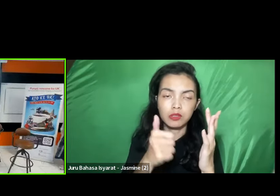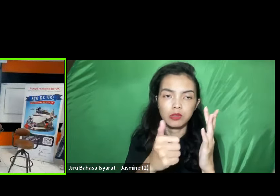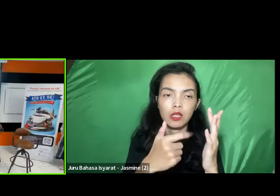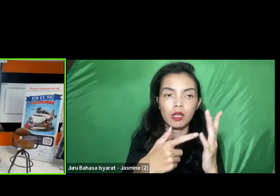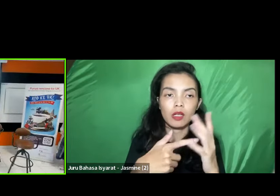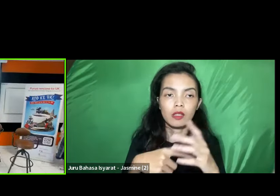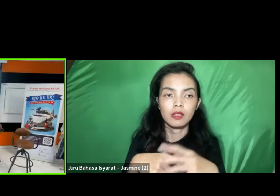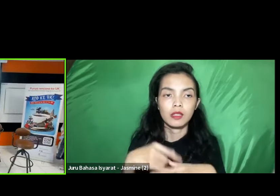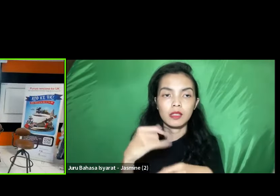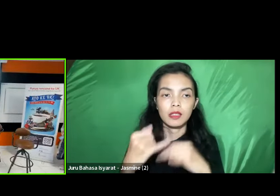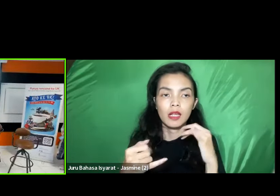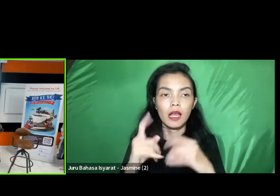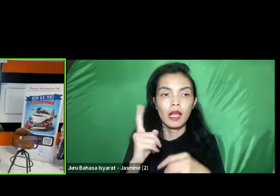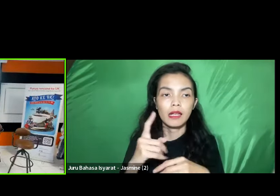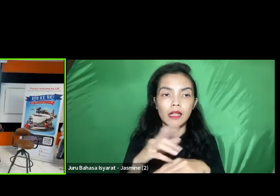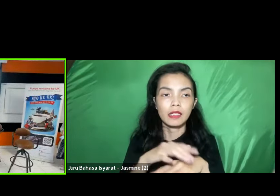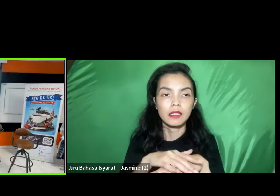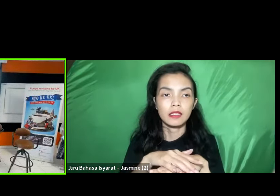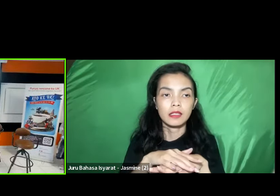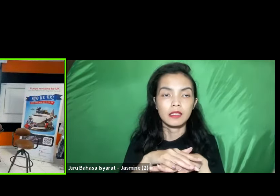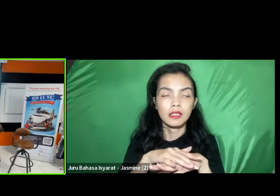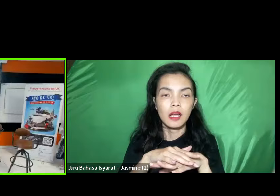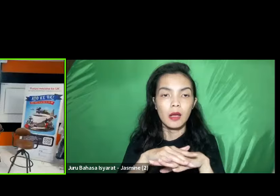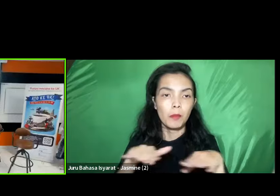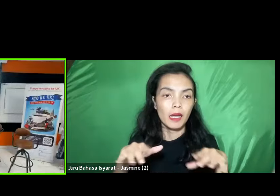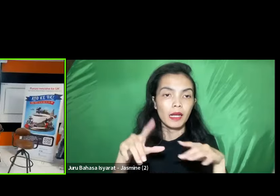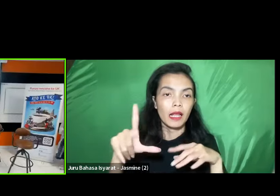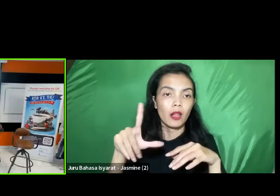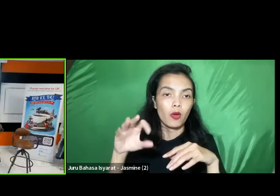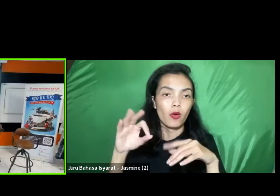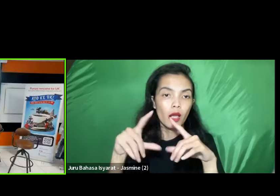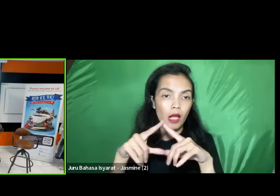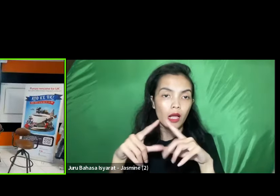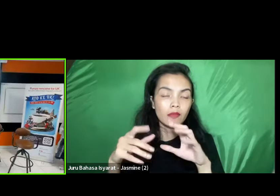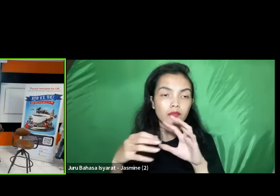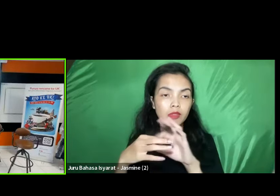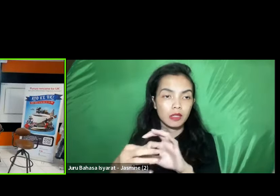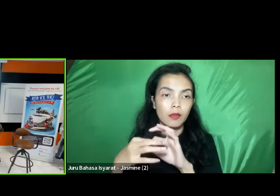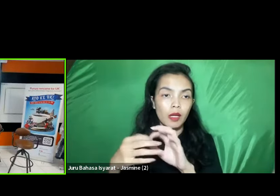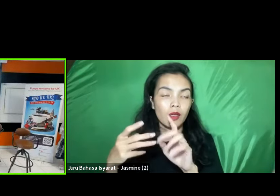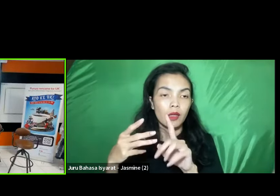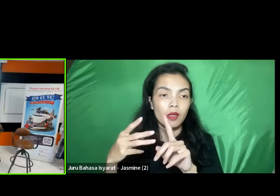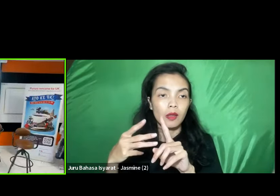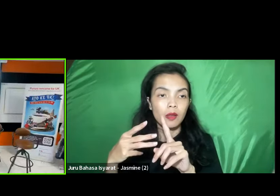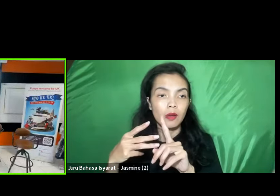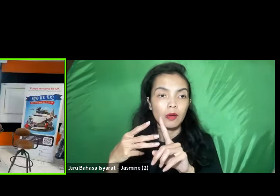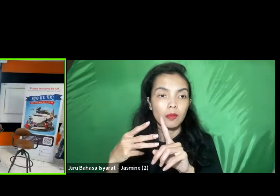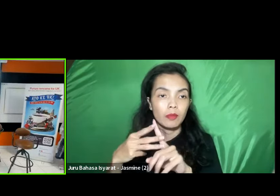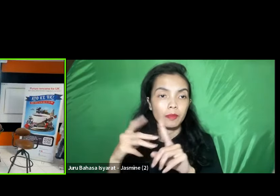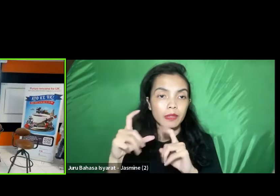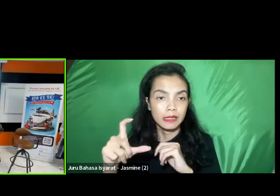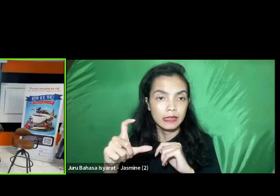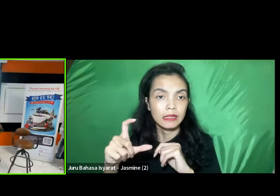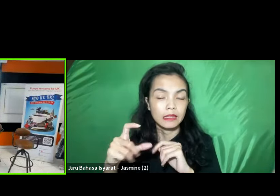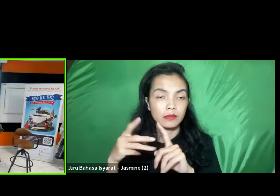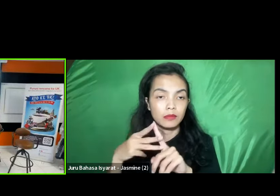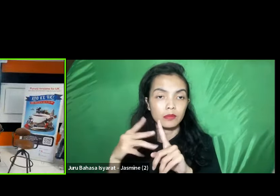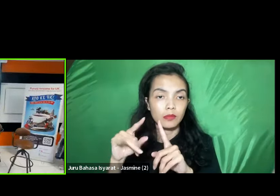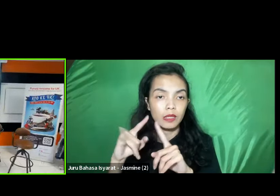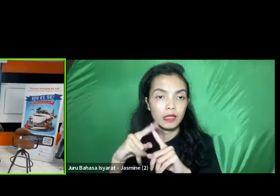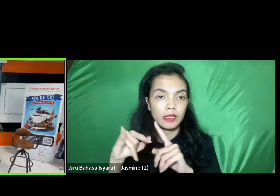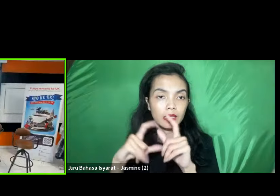bikin ada acara secure your l series bekerja sama dengan British counil itu ternyata kita bisa mendapatkan 40%nya dari